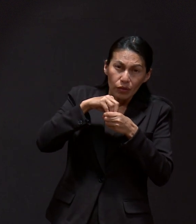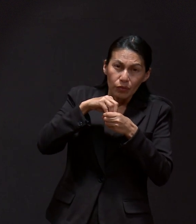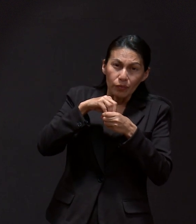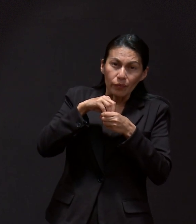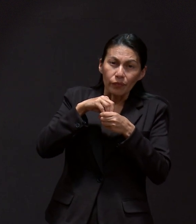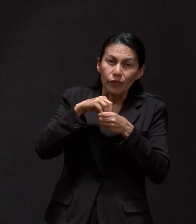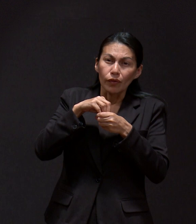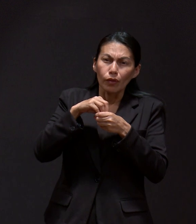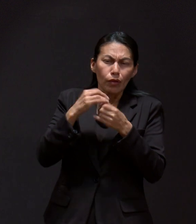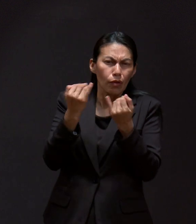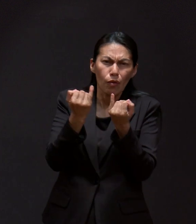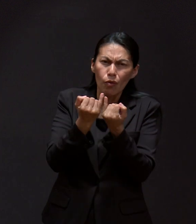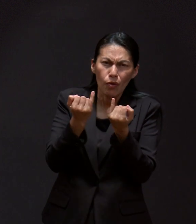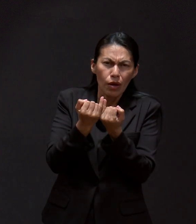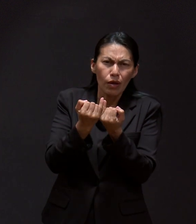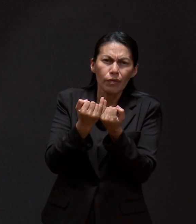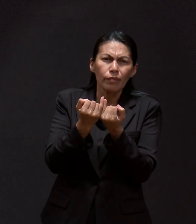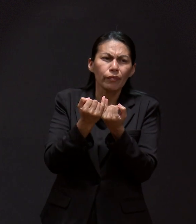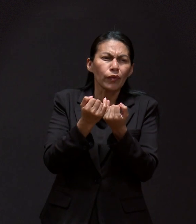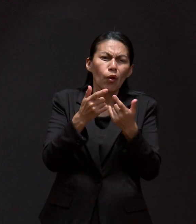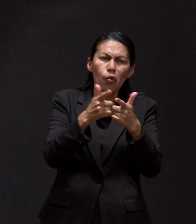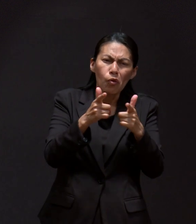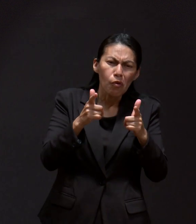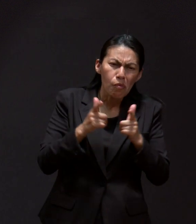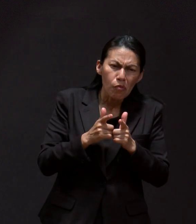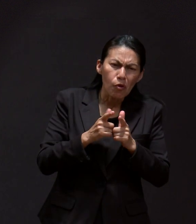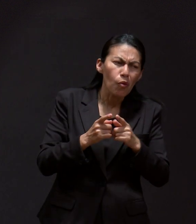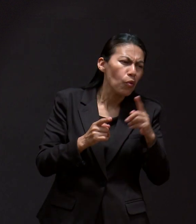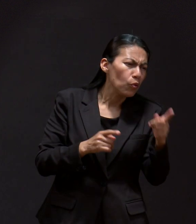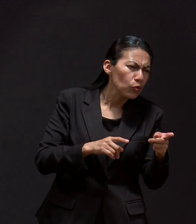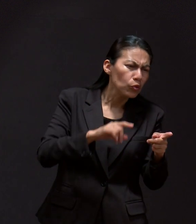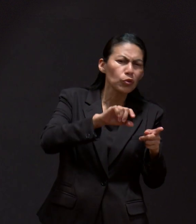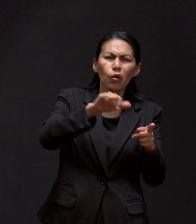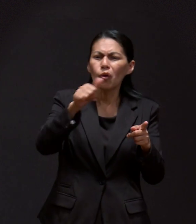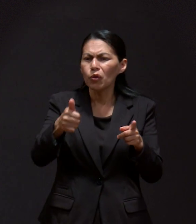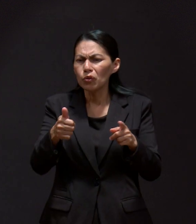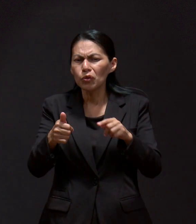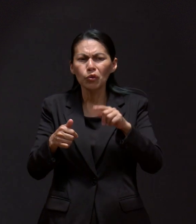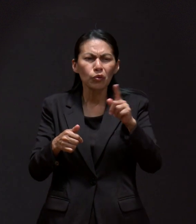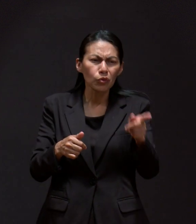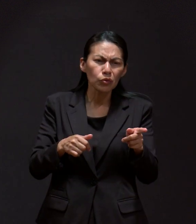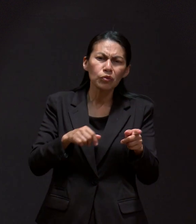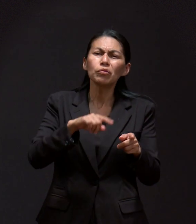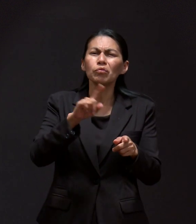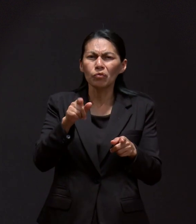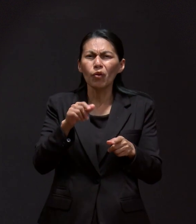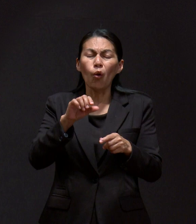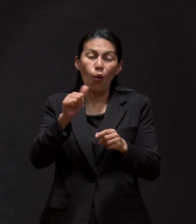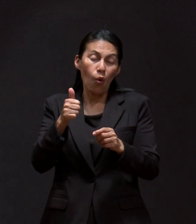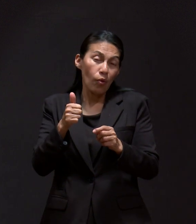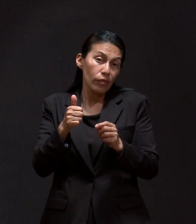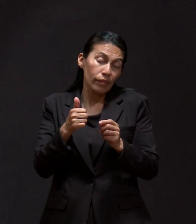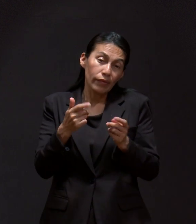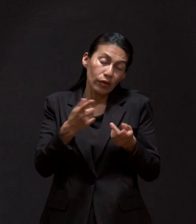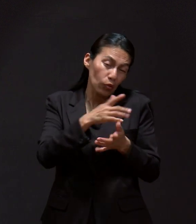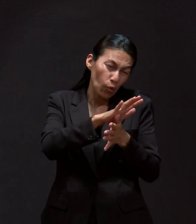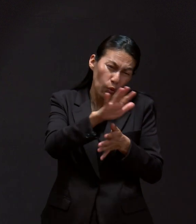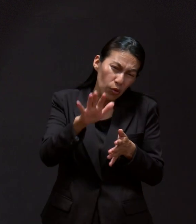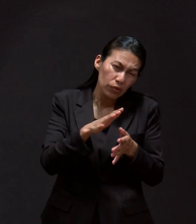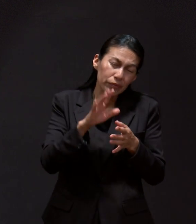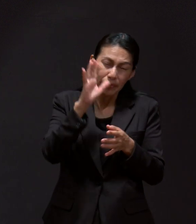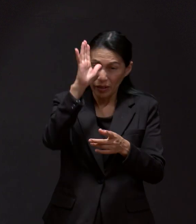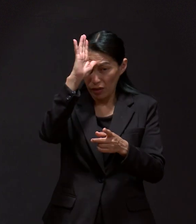personales como también cuando oramos los unos por los otros dos o más